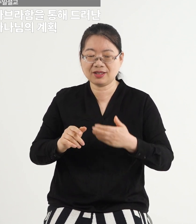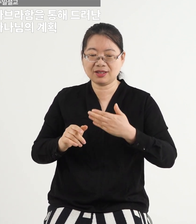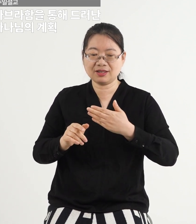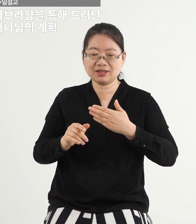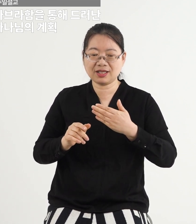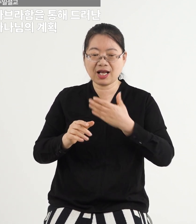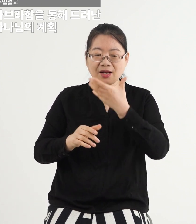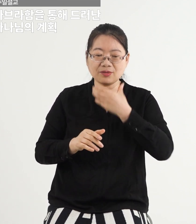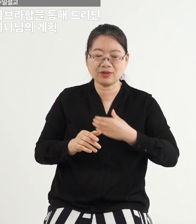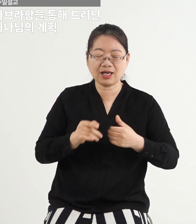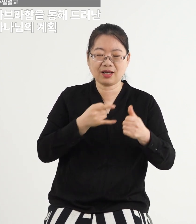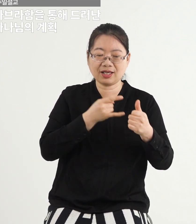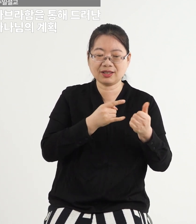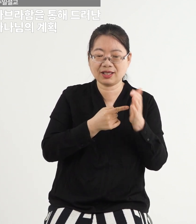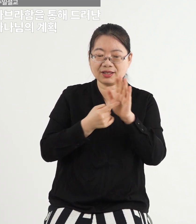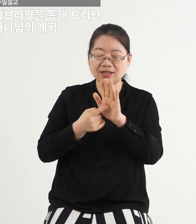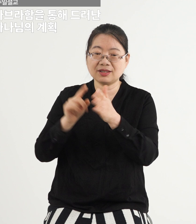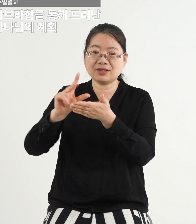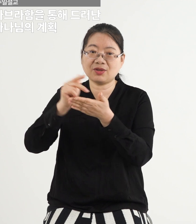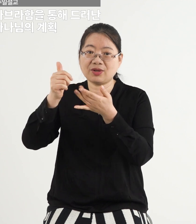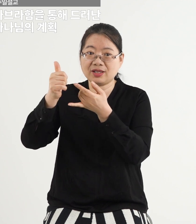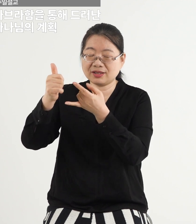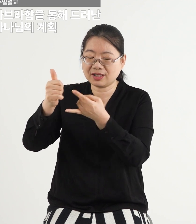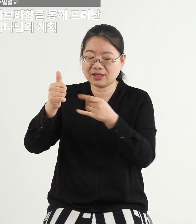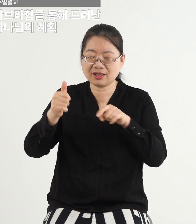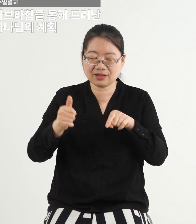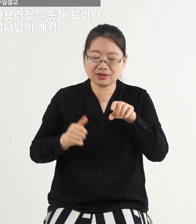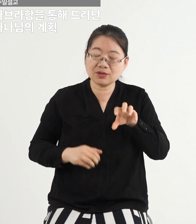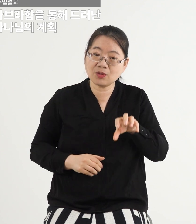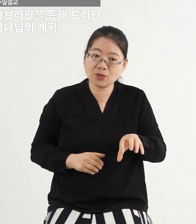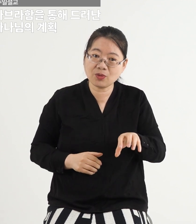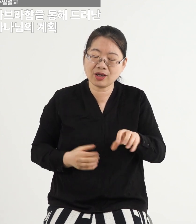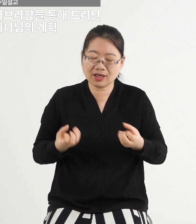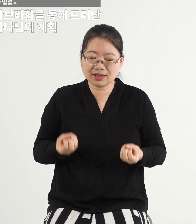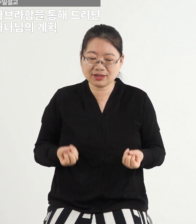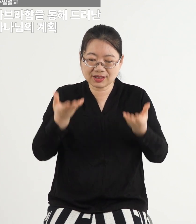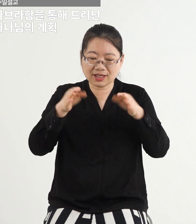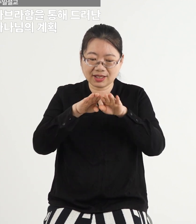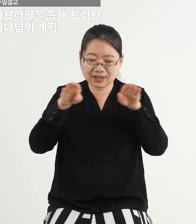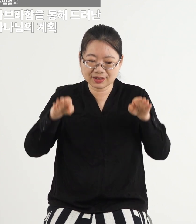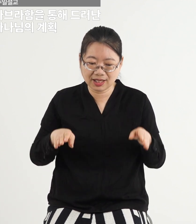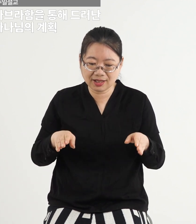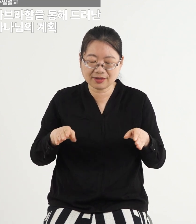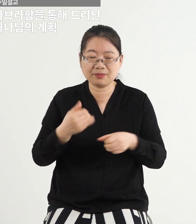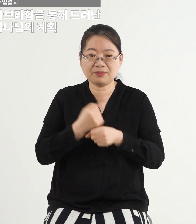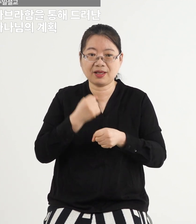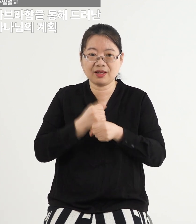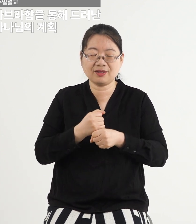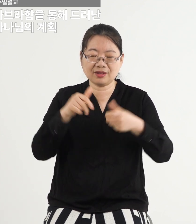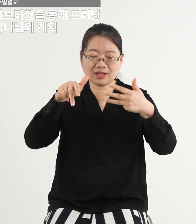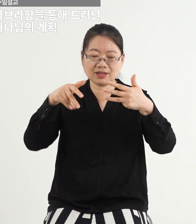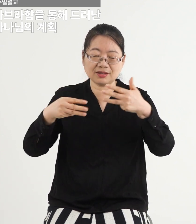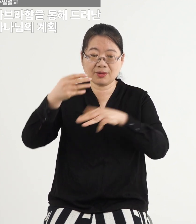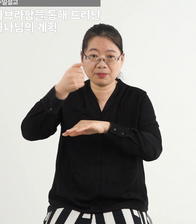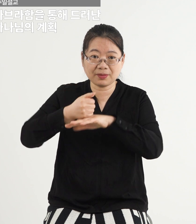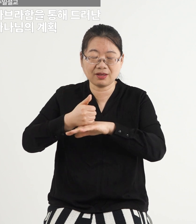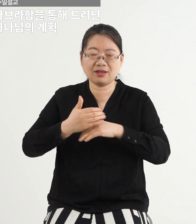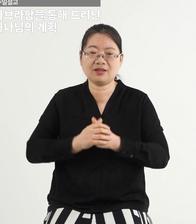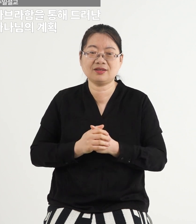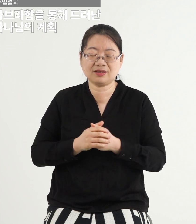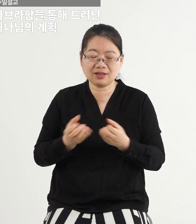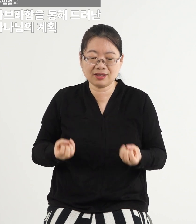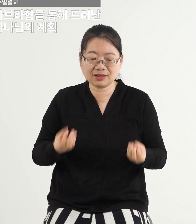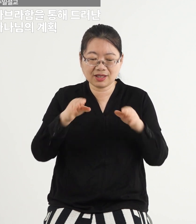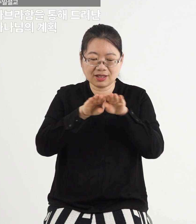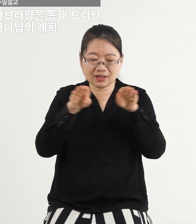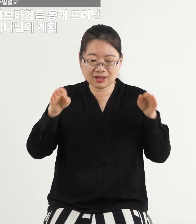나타나신 여호와께 그가 그곳에서 제단을 쌓고, 8절 끝에 보니까